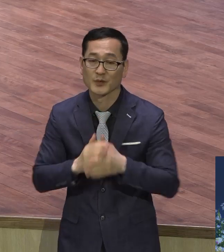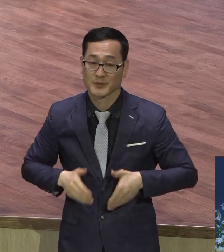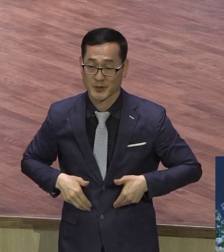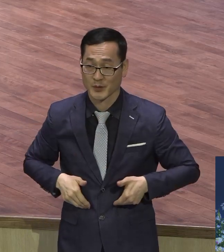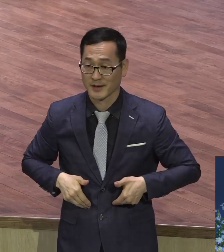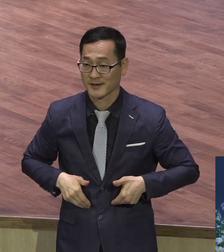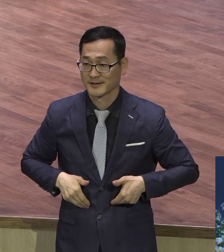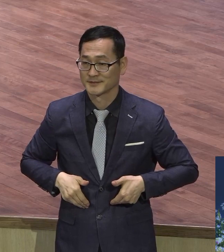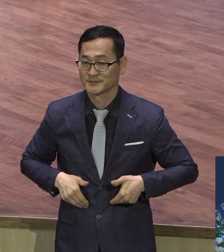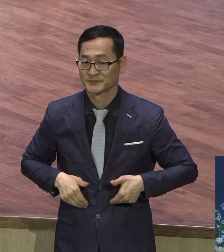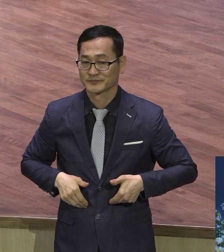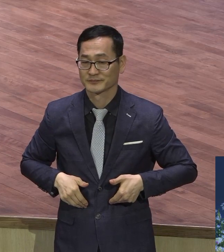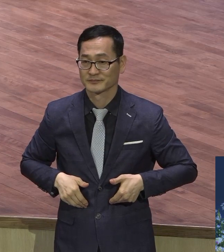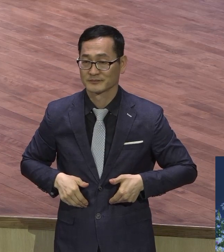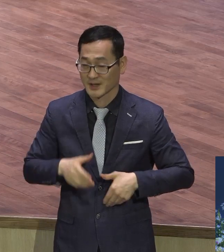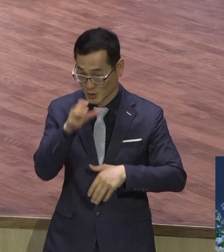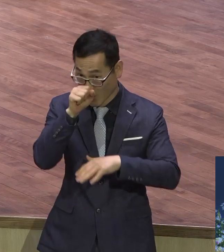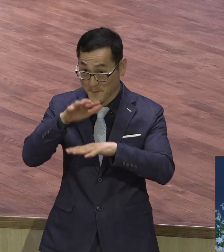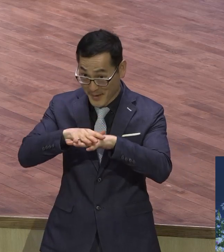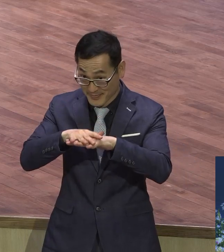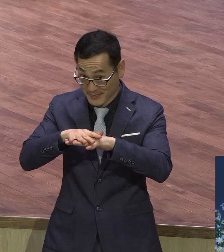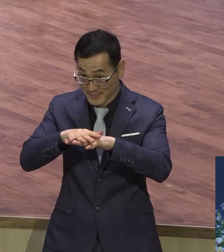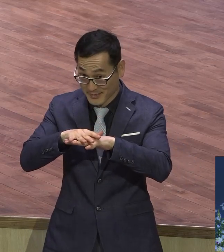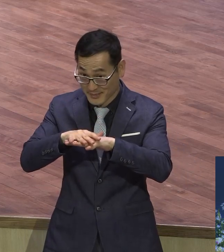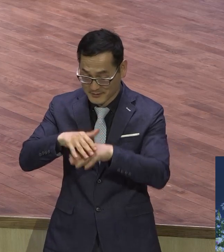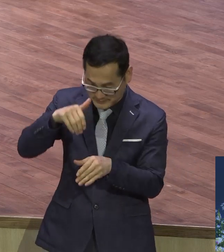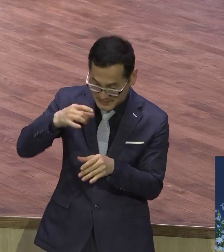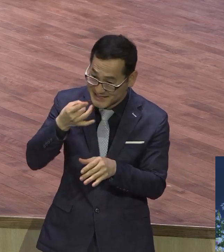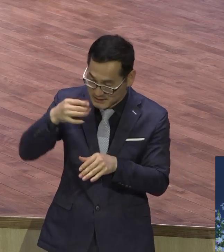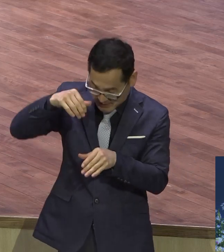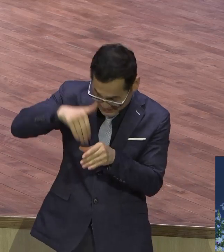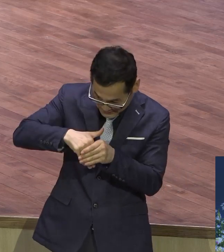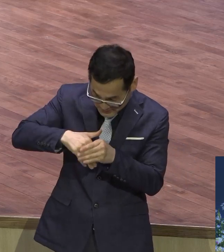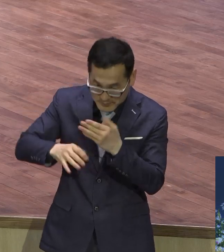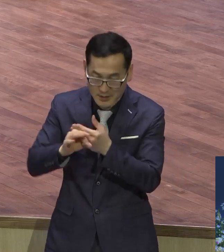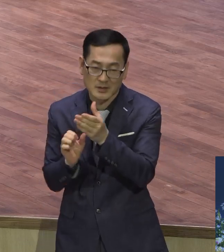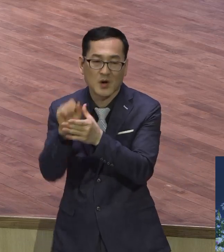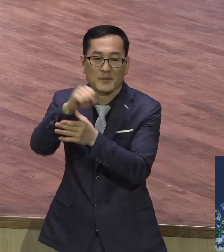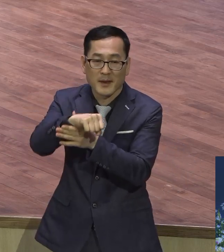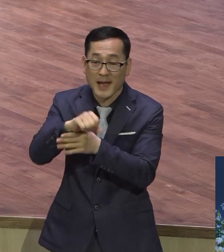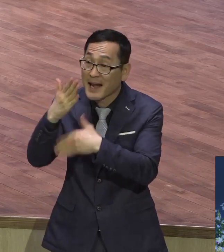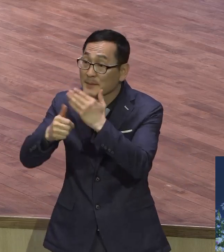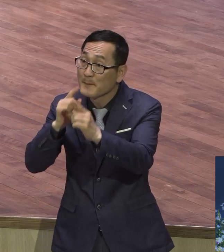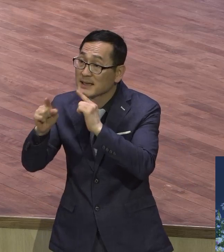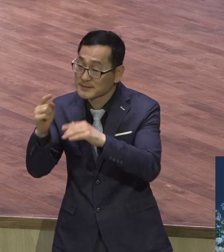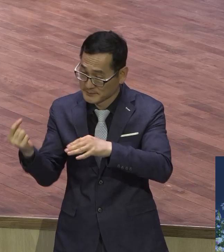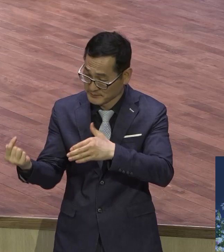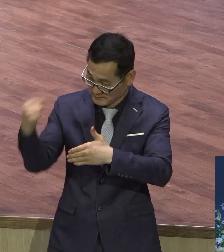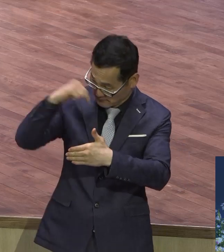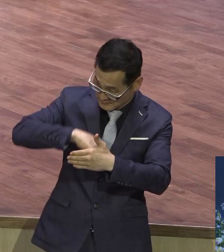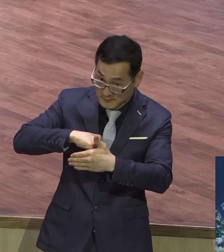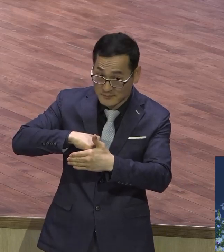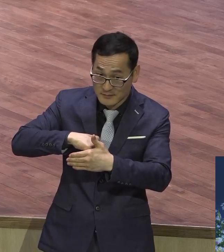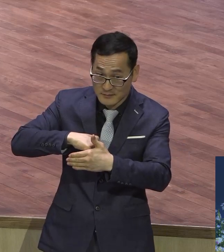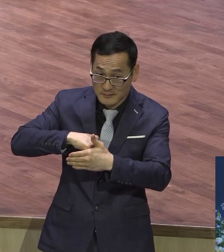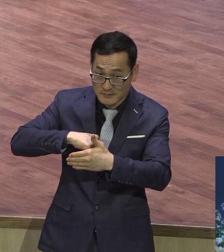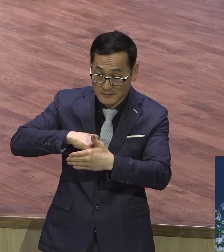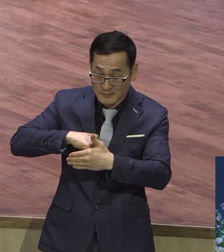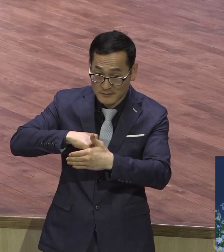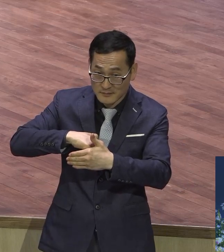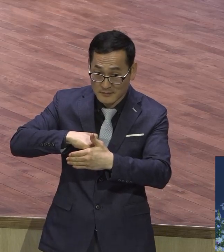밭이 되어야 열매를 맨다. 그게 무슨 말이냐? 하나님의 말씀을 듣고 끝내는 것이 아니에요. 그건 길가밭이지요.